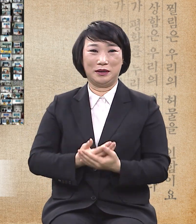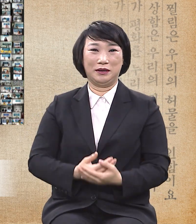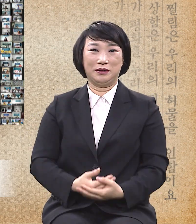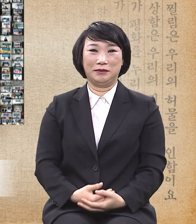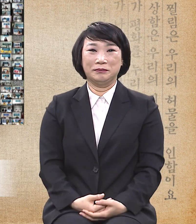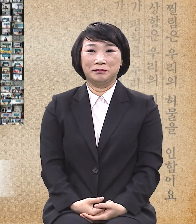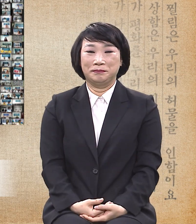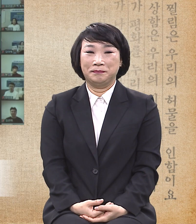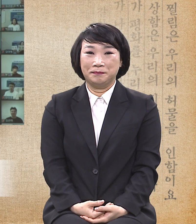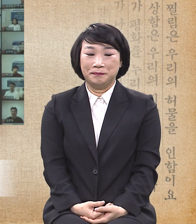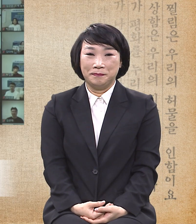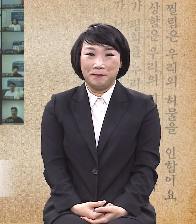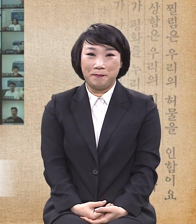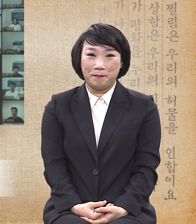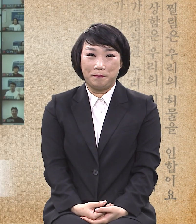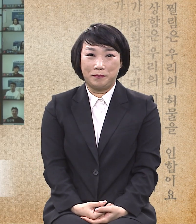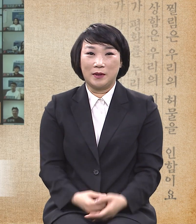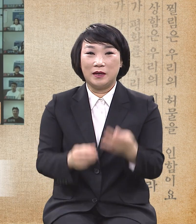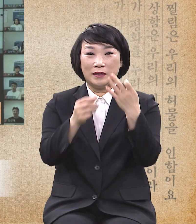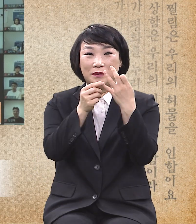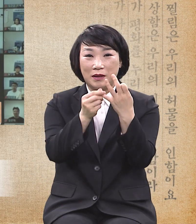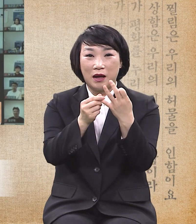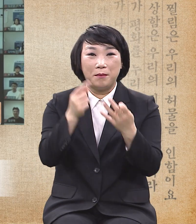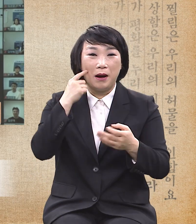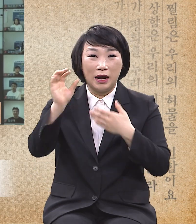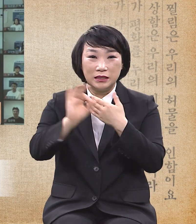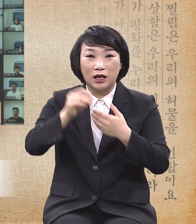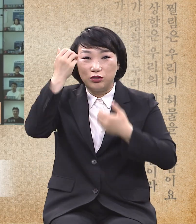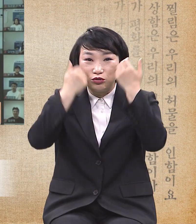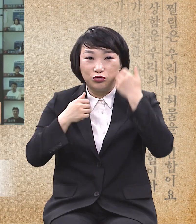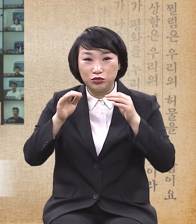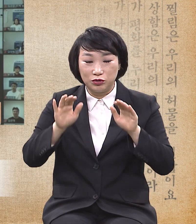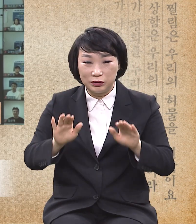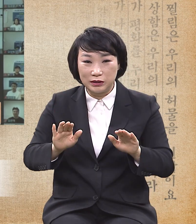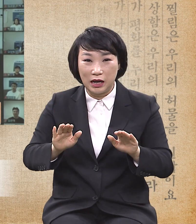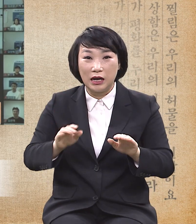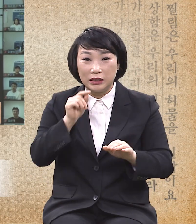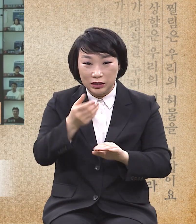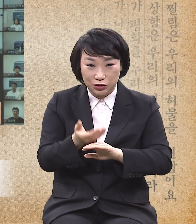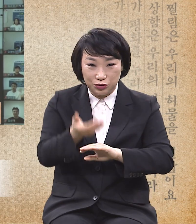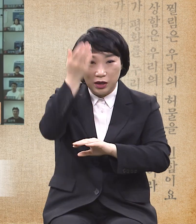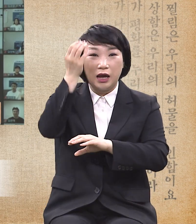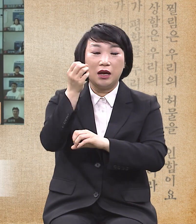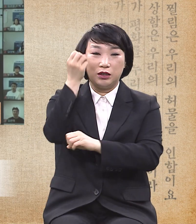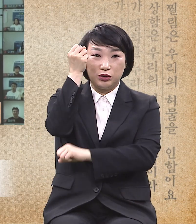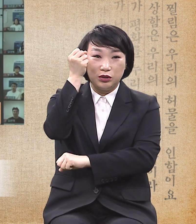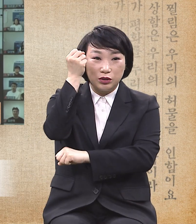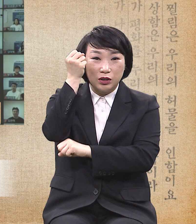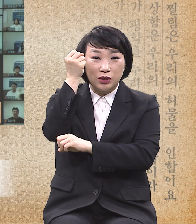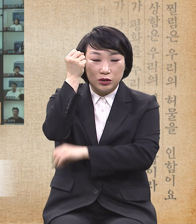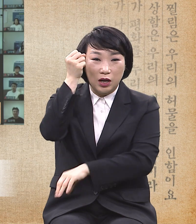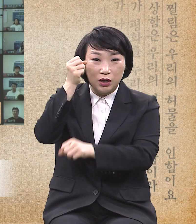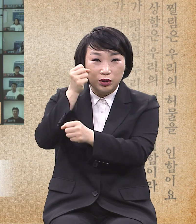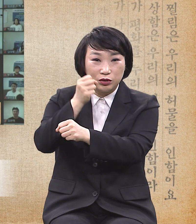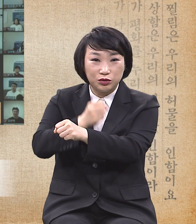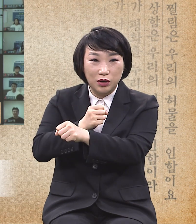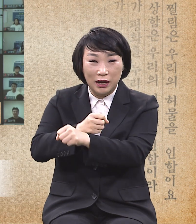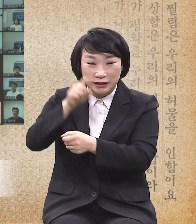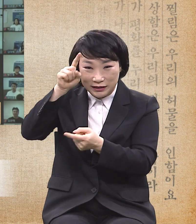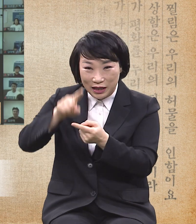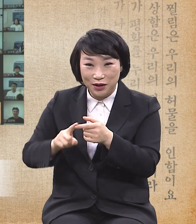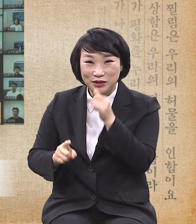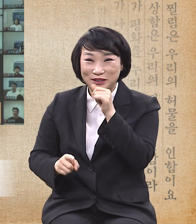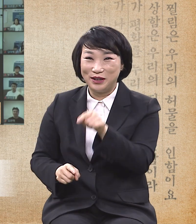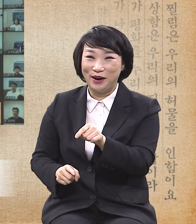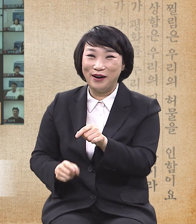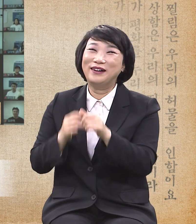말이요. 자, 집사들의 만일 누구든지 그 위에 세운 공력이 그대로